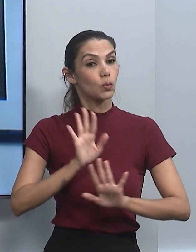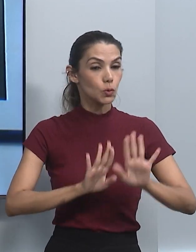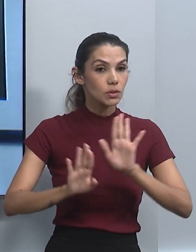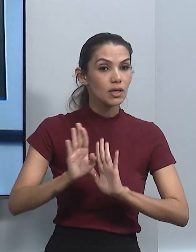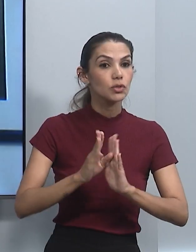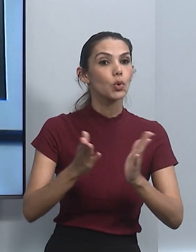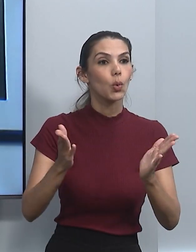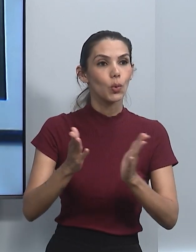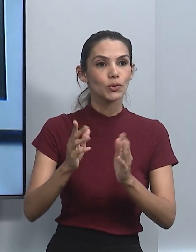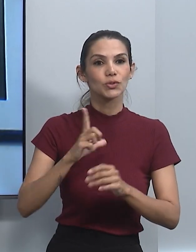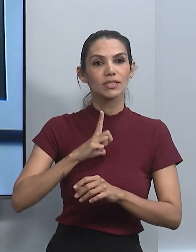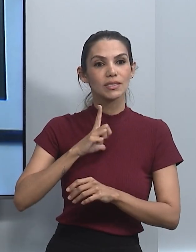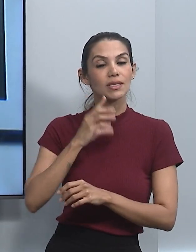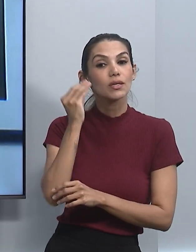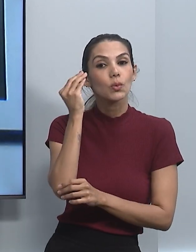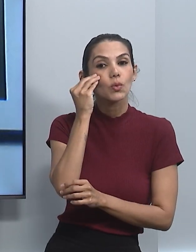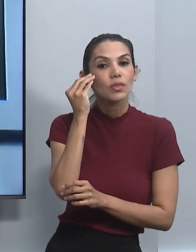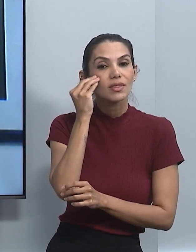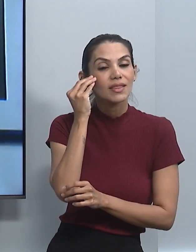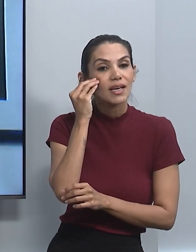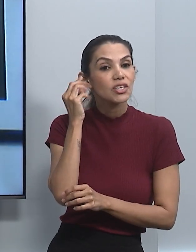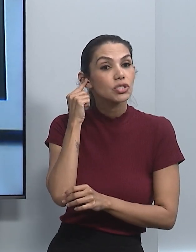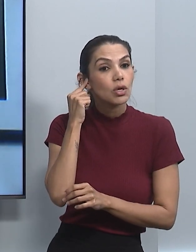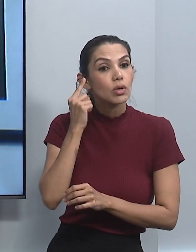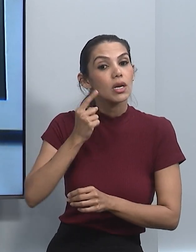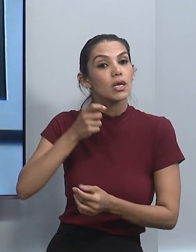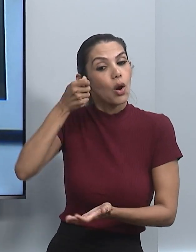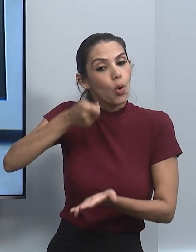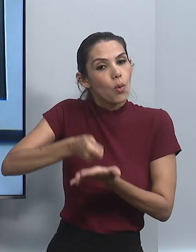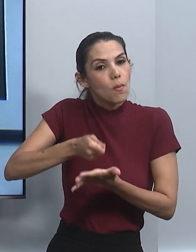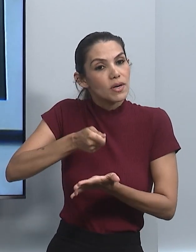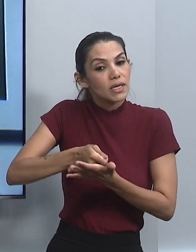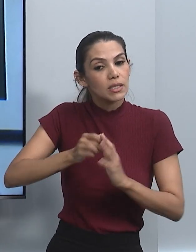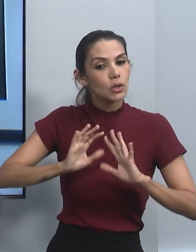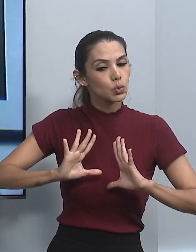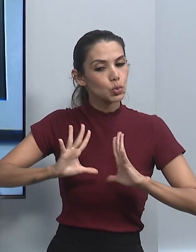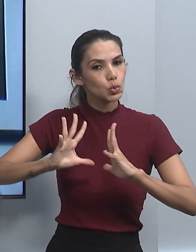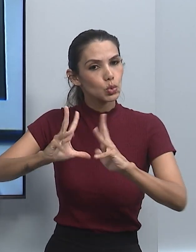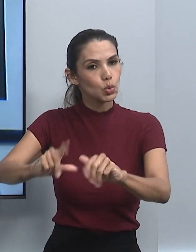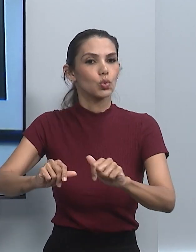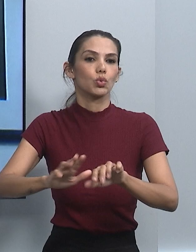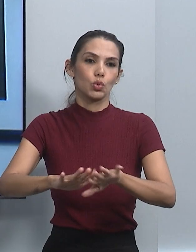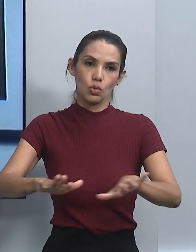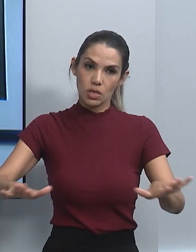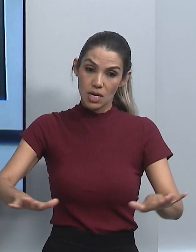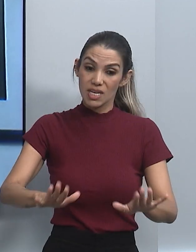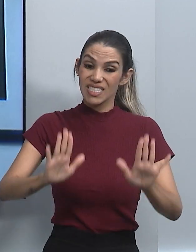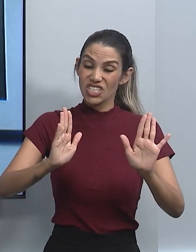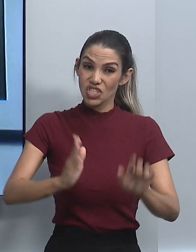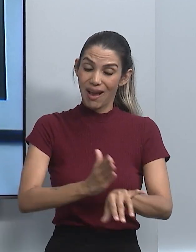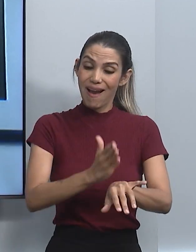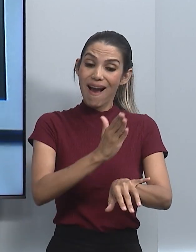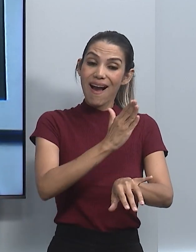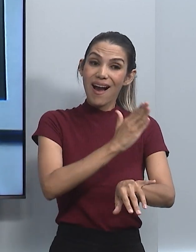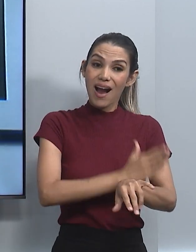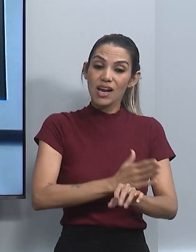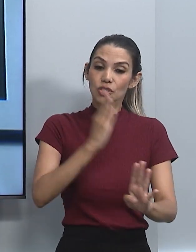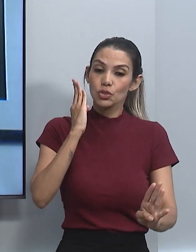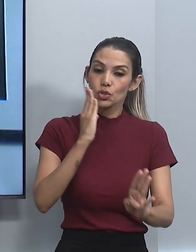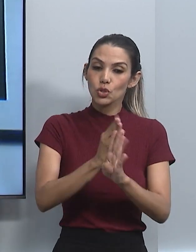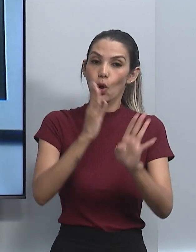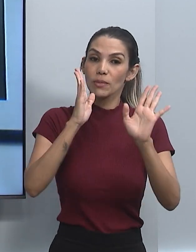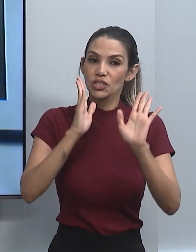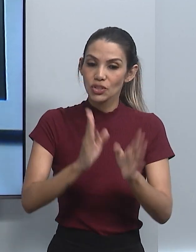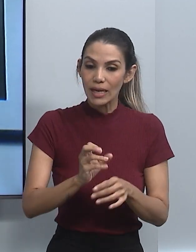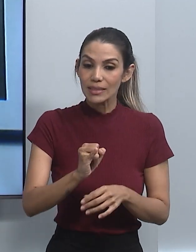é instituído como exame para todas as crianças, que já diagnostica se aquela criança tem ou não algum